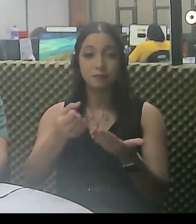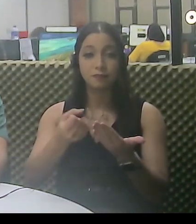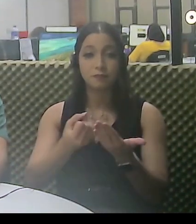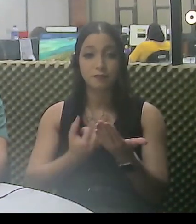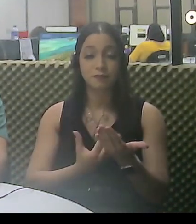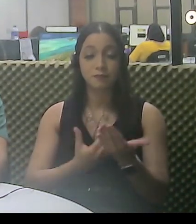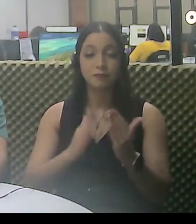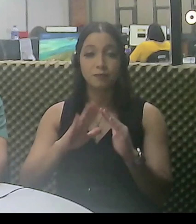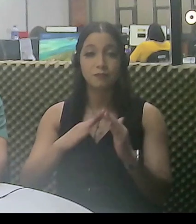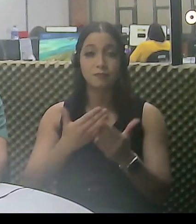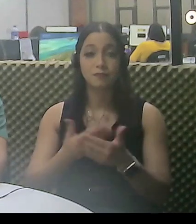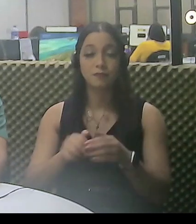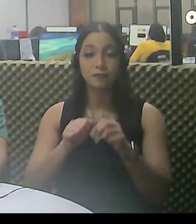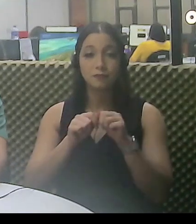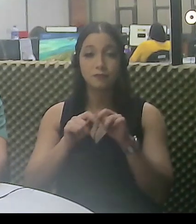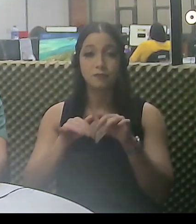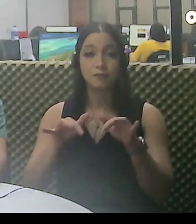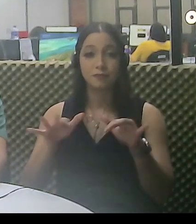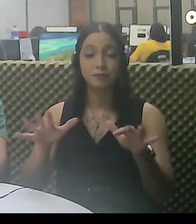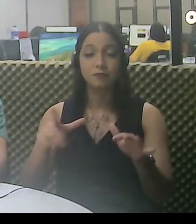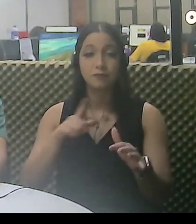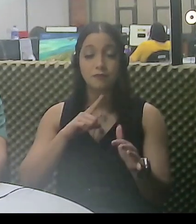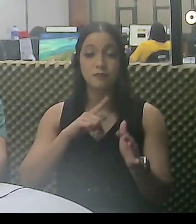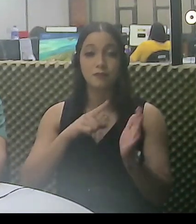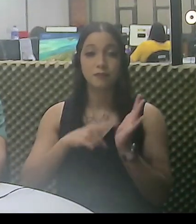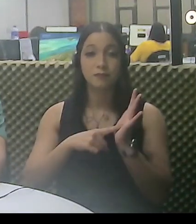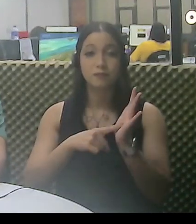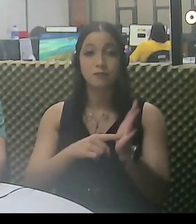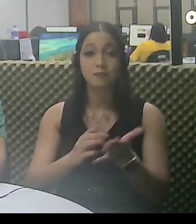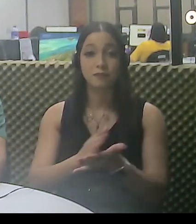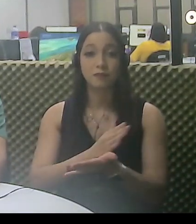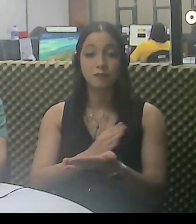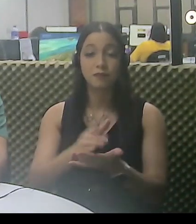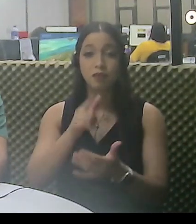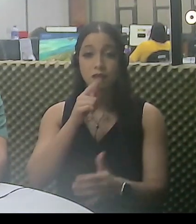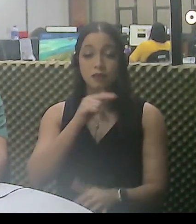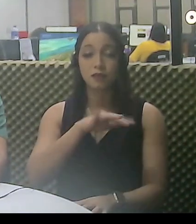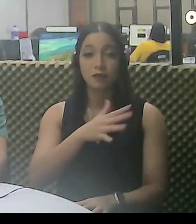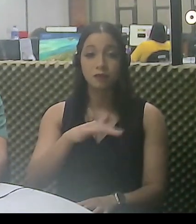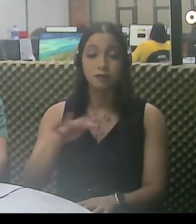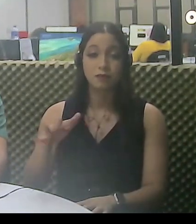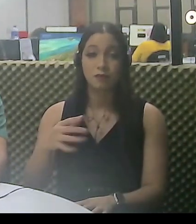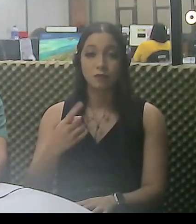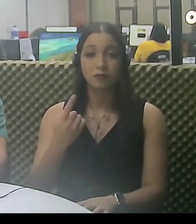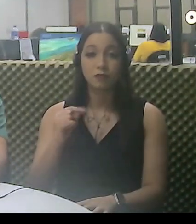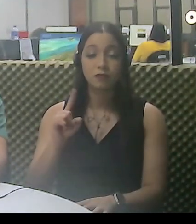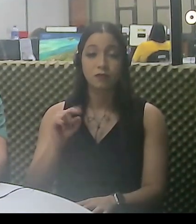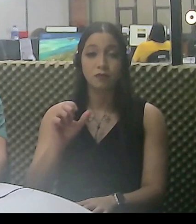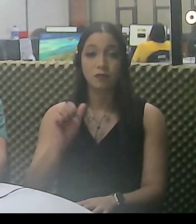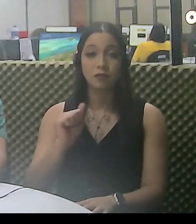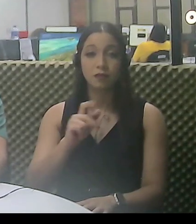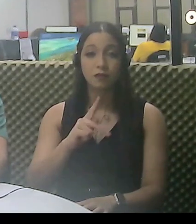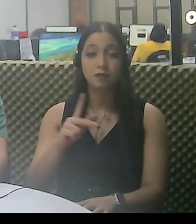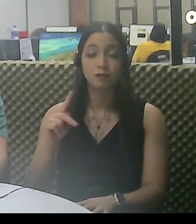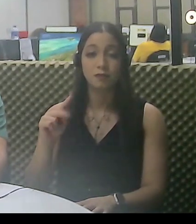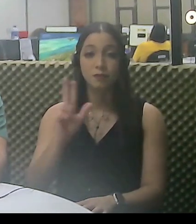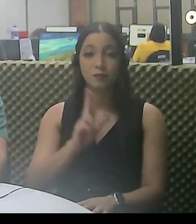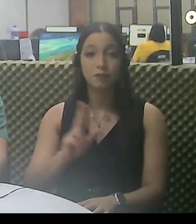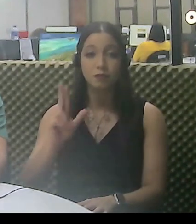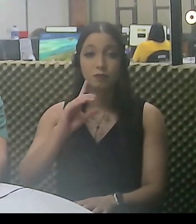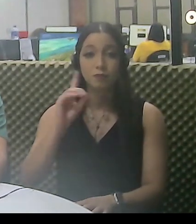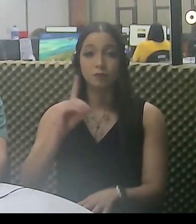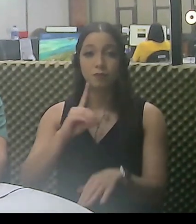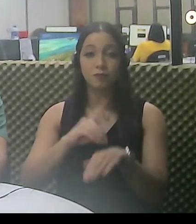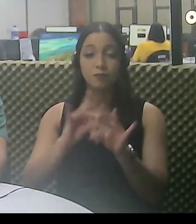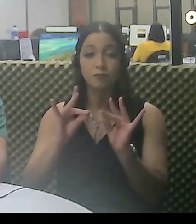nas escolas Ah ainda os canais para denúncia de possíveis Focus um deles é o aplicativo woodsenbang que